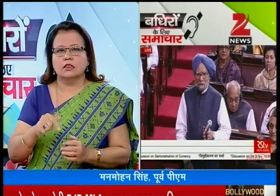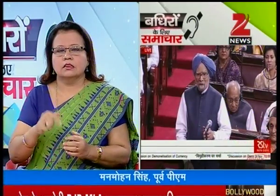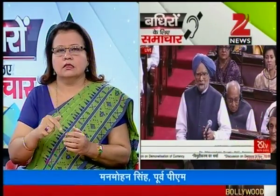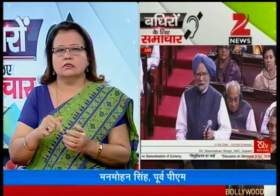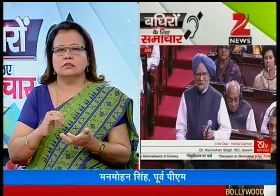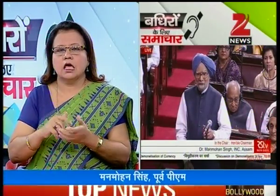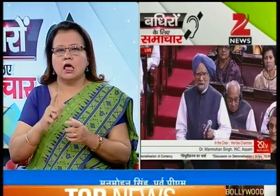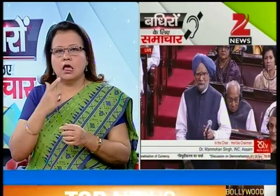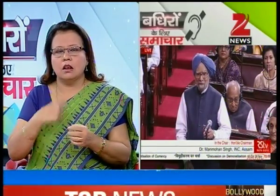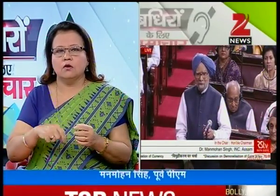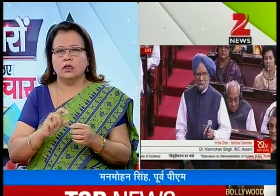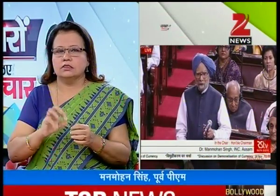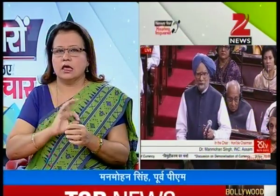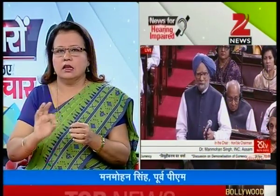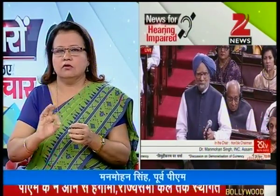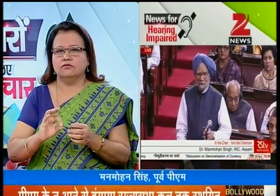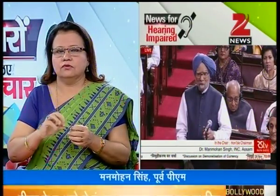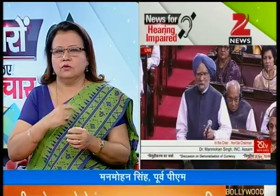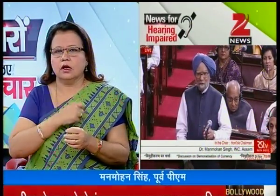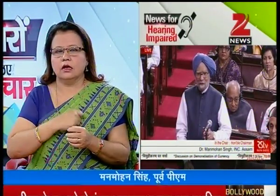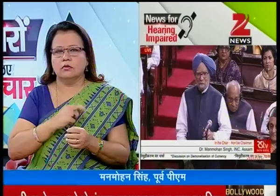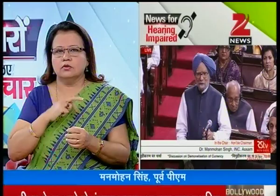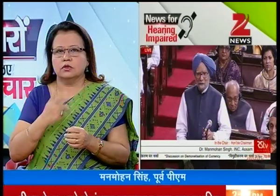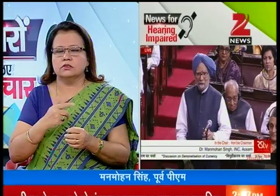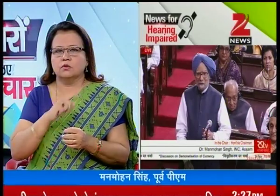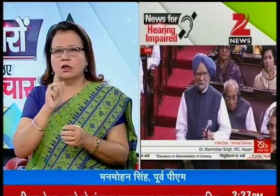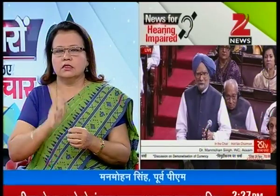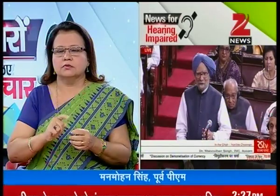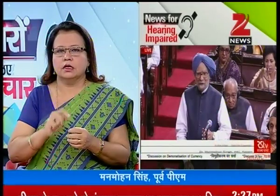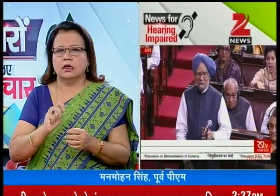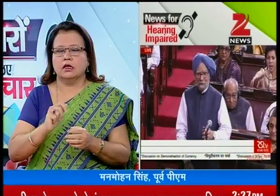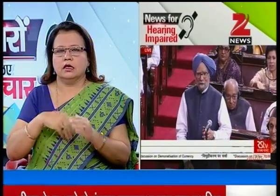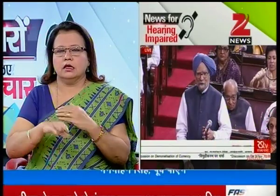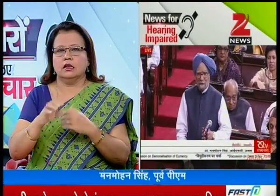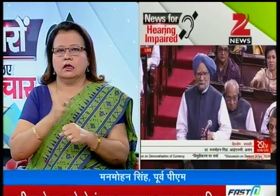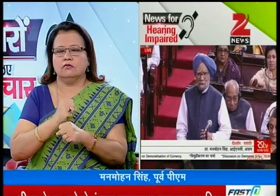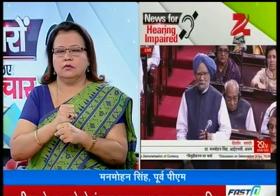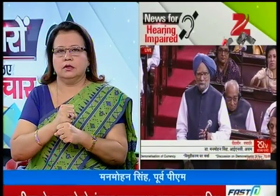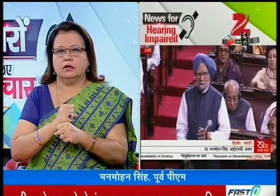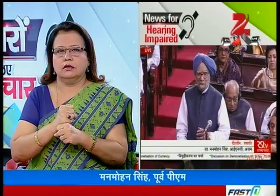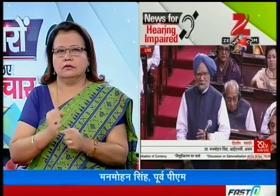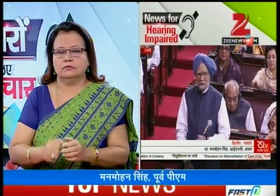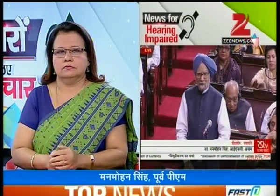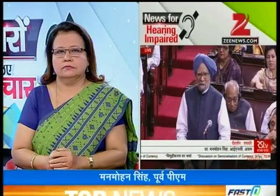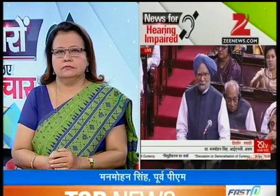अलोन आई थिंक एनफ टू कंडेम व्हाट हैज बीन डन इन द नेम ऑफ